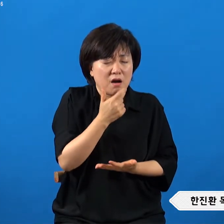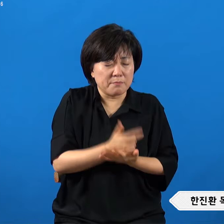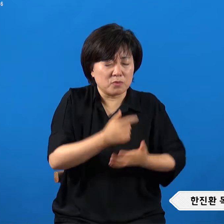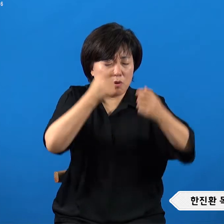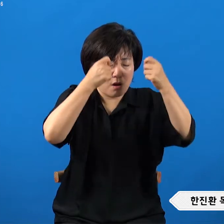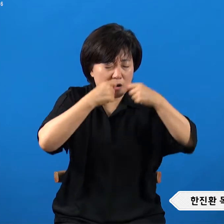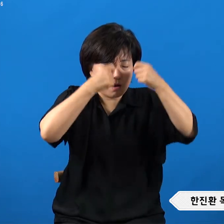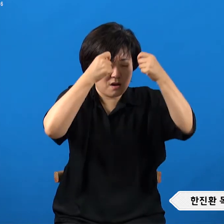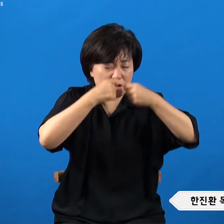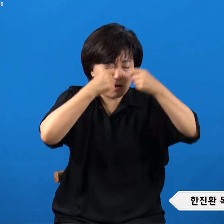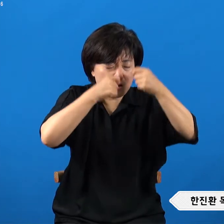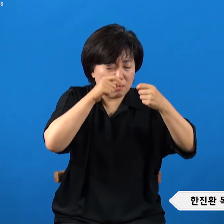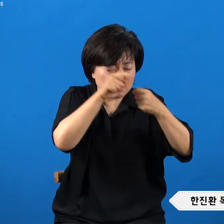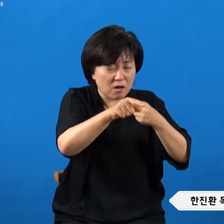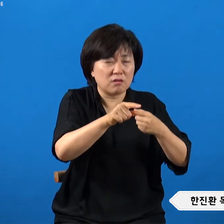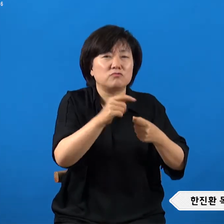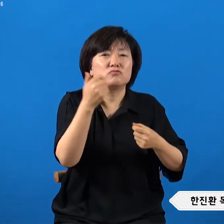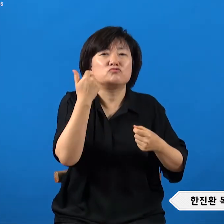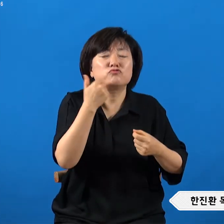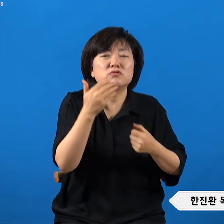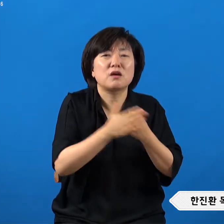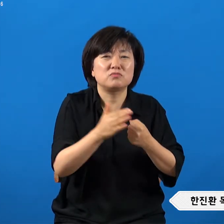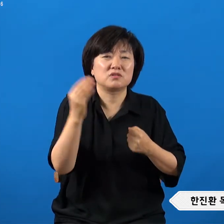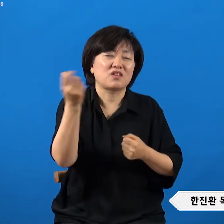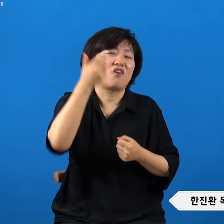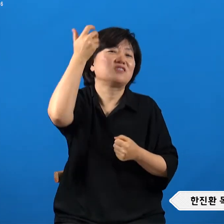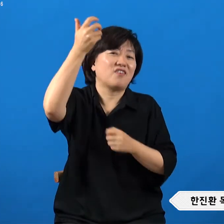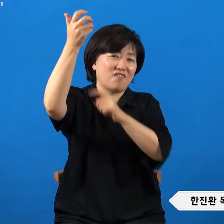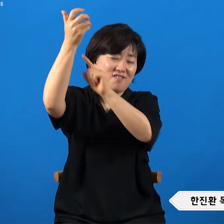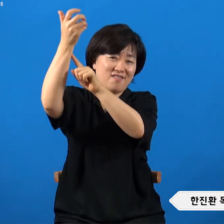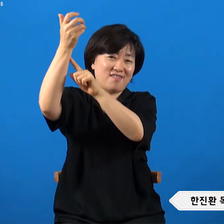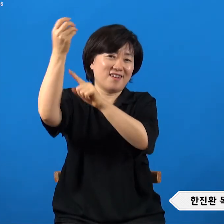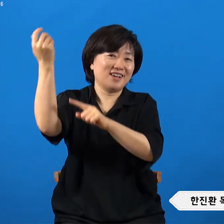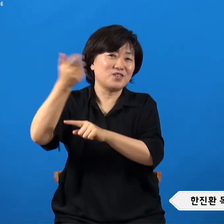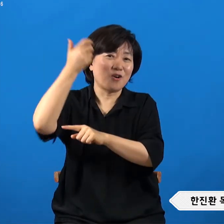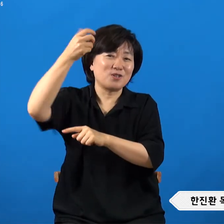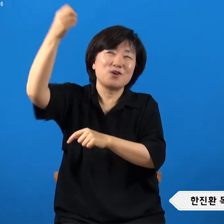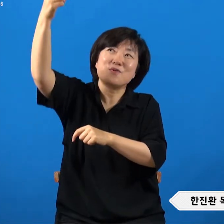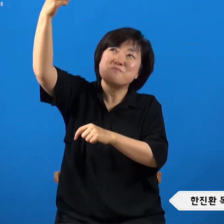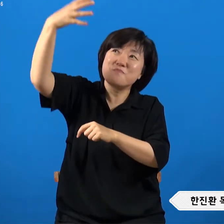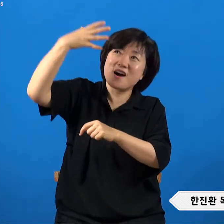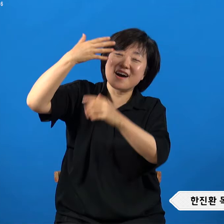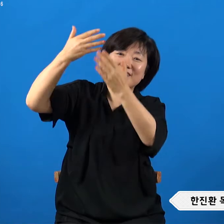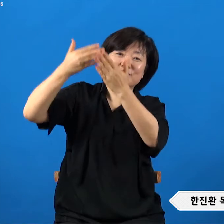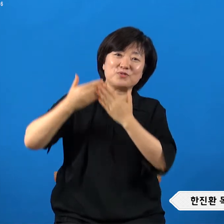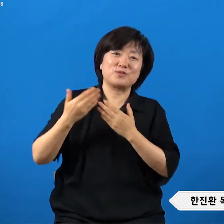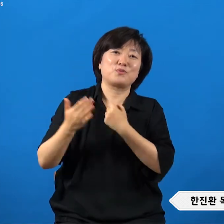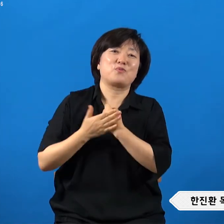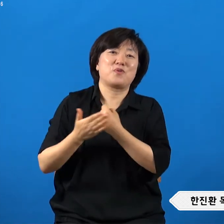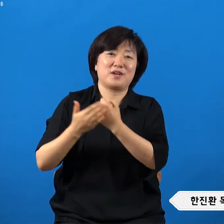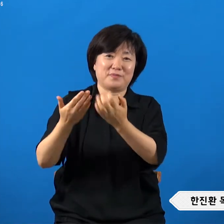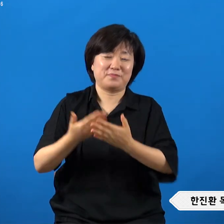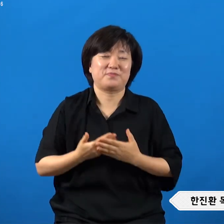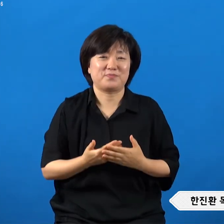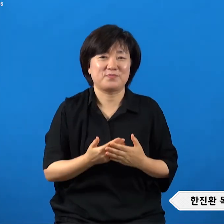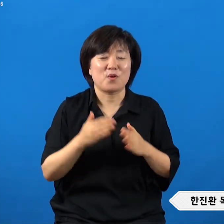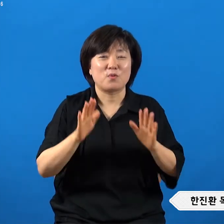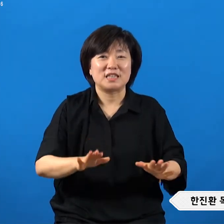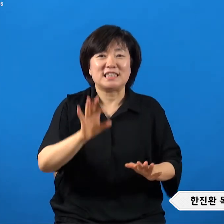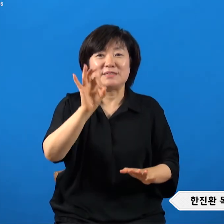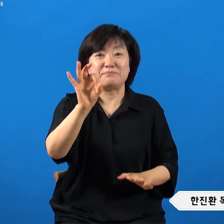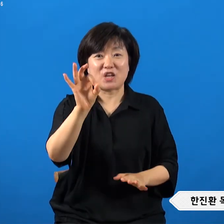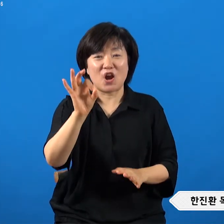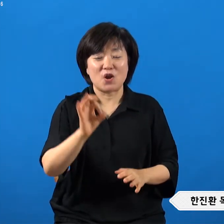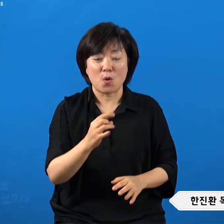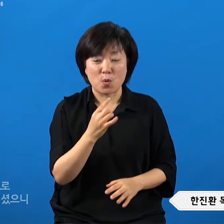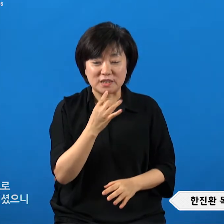설명할 도리가 없습니다. 성령께서 조명의 역사로 우리를 도와주시는 것입니다. 그래서 10절에도